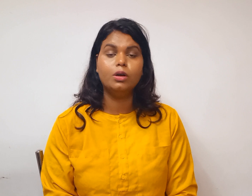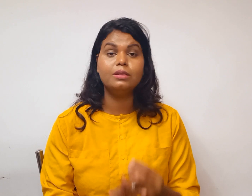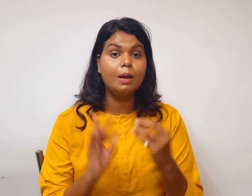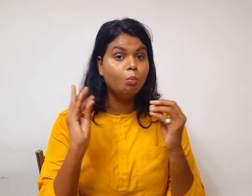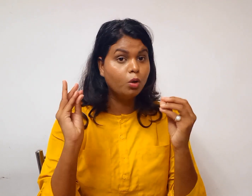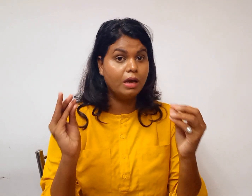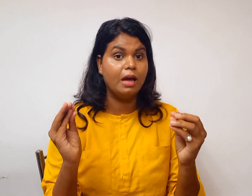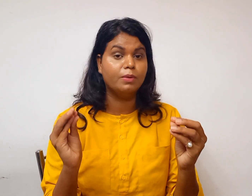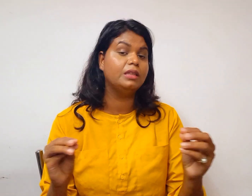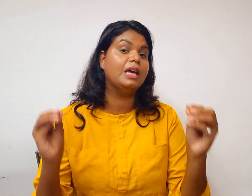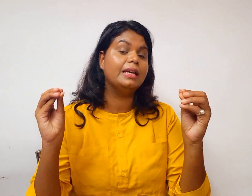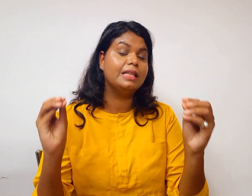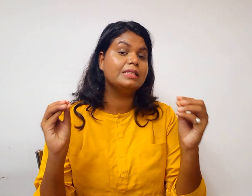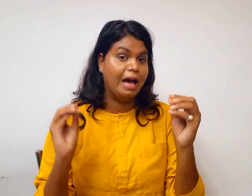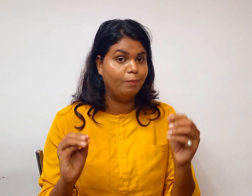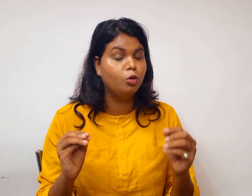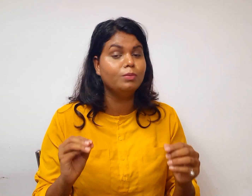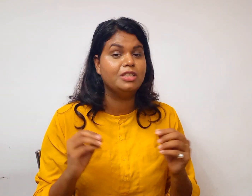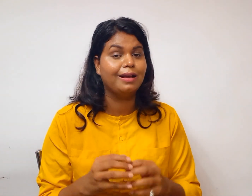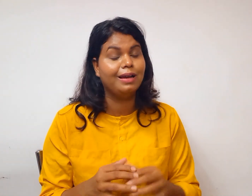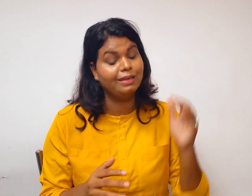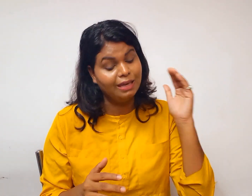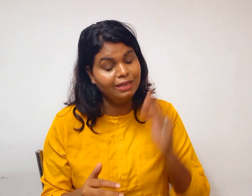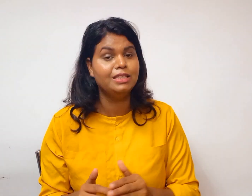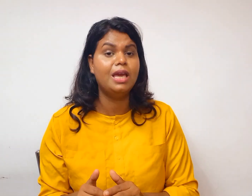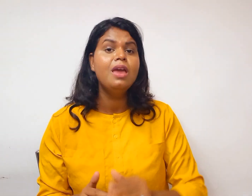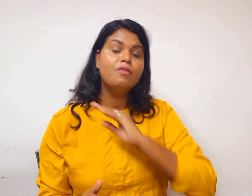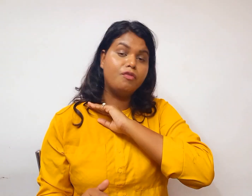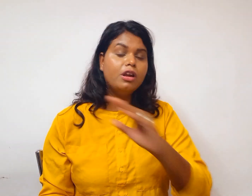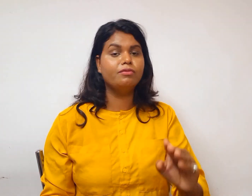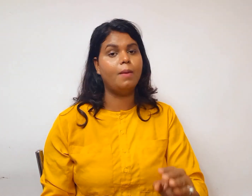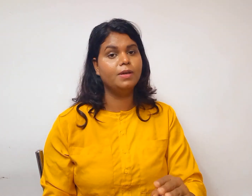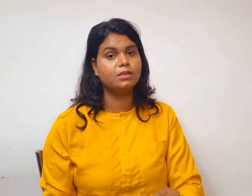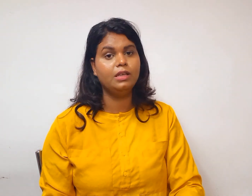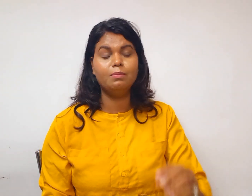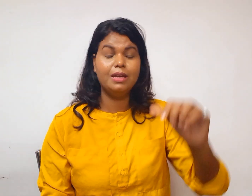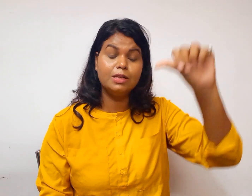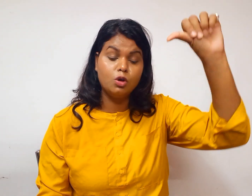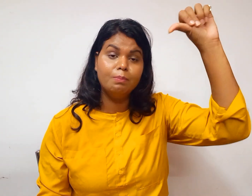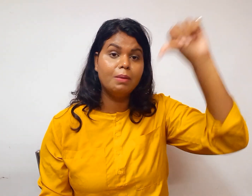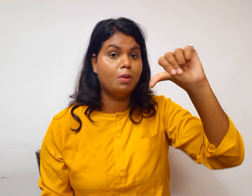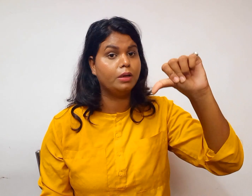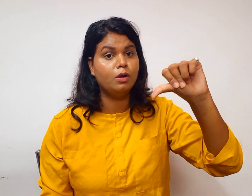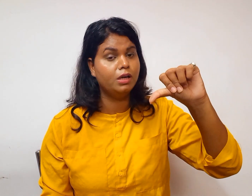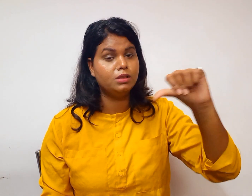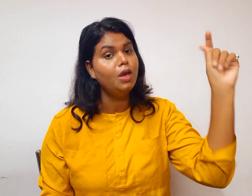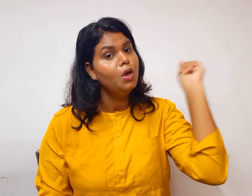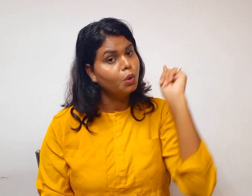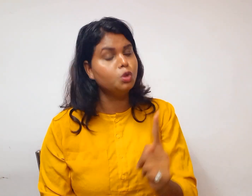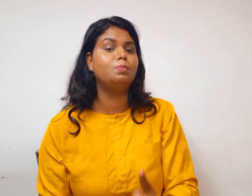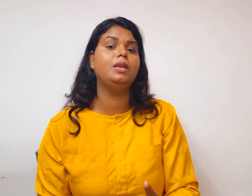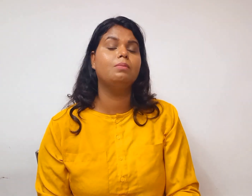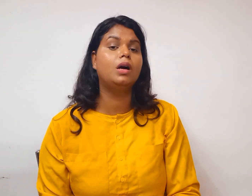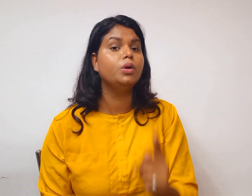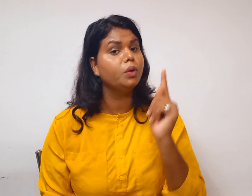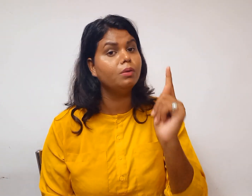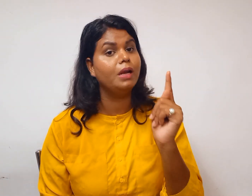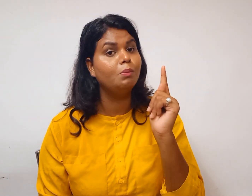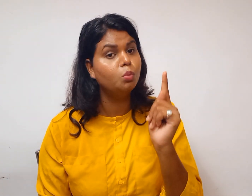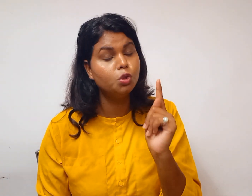इतना मूड ख़राब कर दिया। आइंदा से आप लोग भी चेक करके ही लीजिए, फ़ौरन वापस करिए मेरा। जो अब मैं मैकडोनल्ड से कुछ भी नहीं मंगाऊंगी क्योंकि मेरा मूड जो है